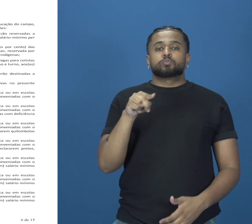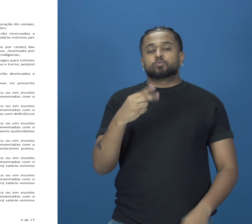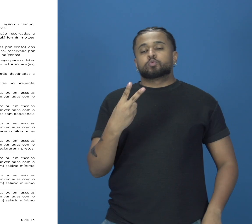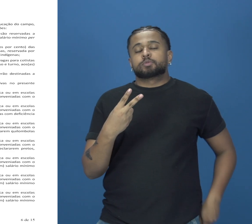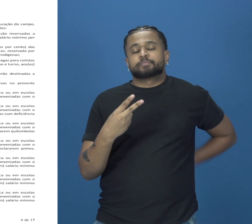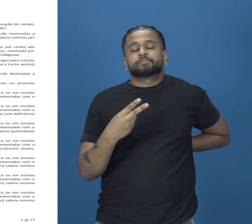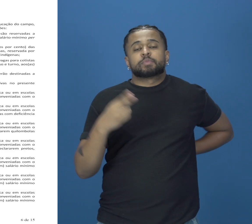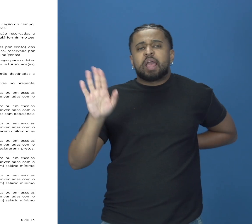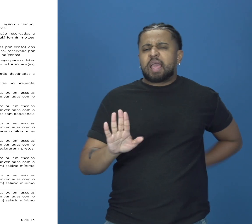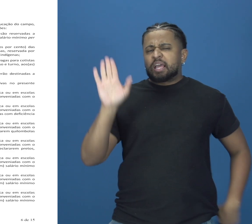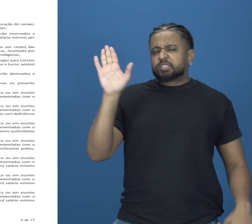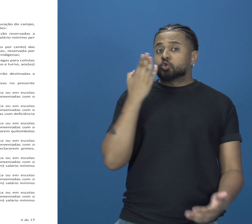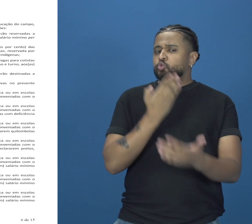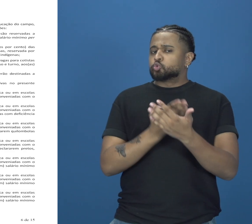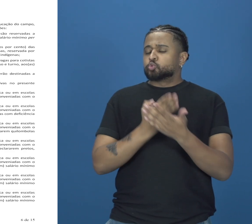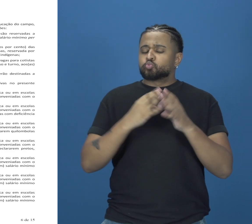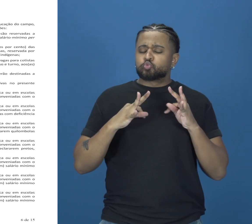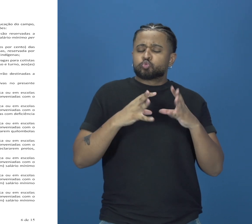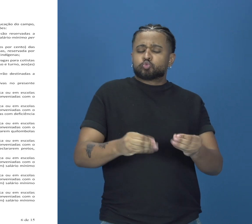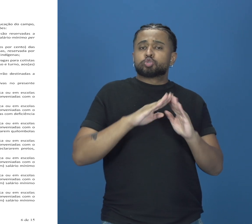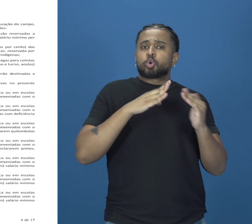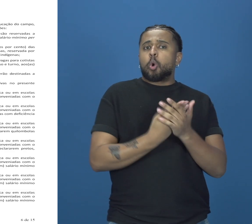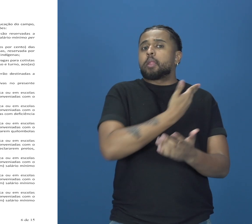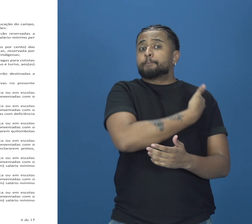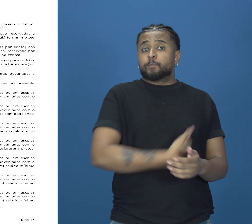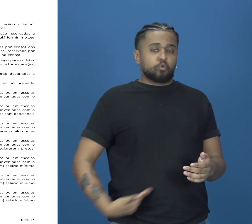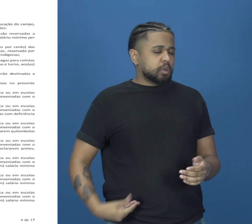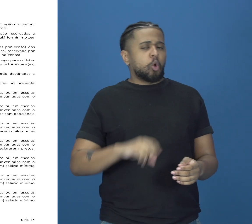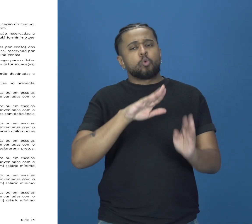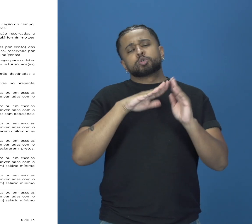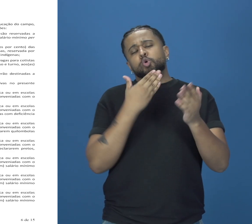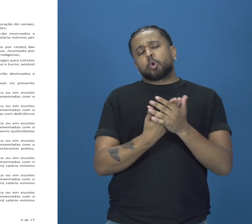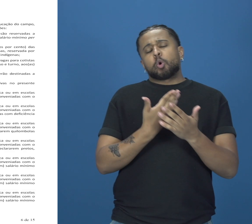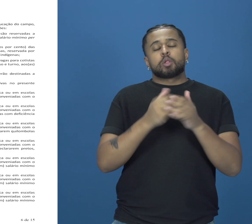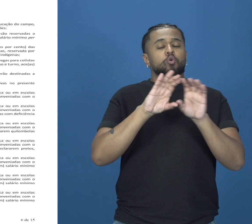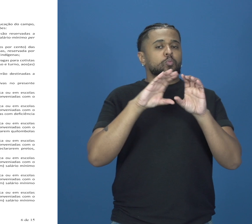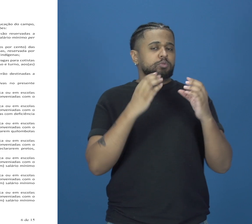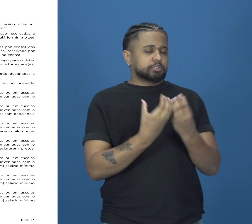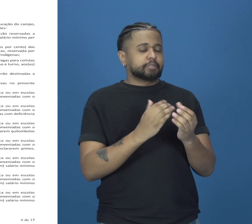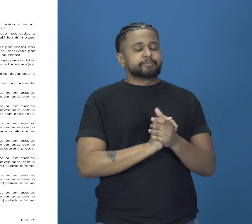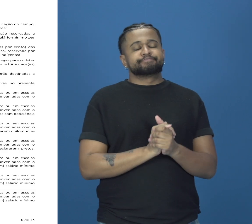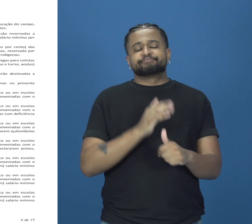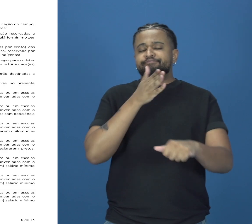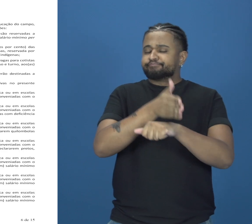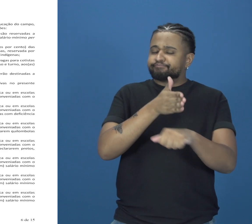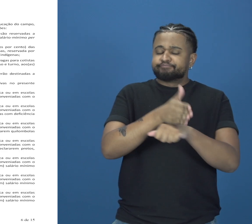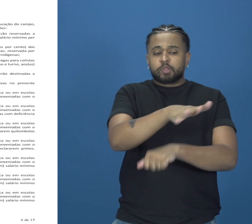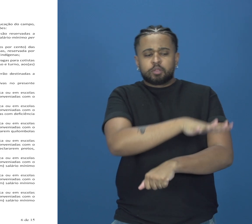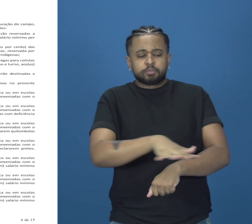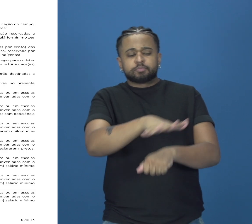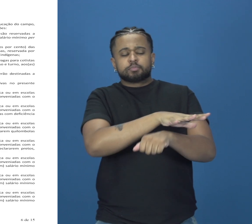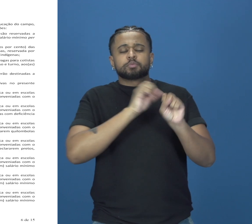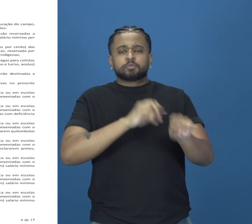6.2.2. Candidatos que estudaram integralmente em escola pública ou em escolas comunitárias que atuam no âmbito